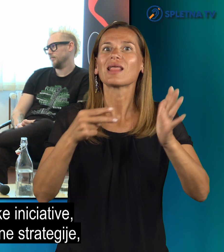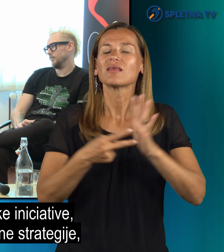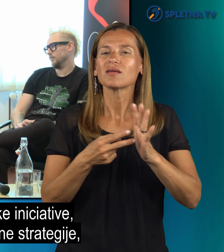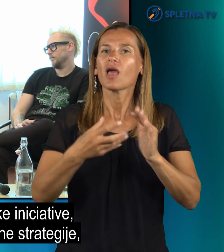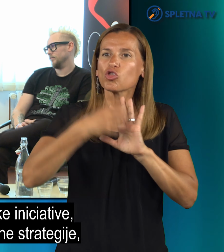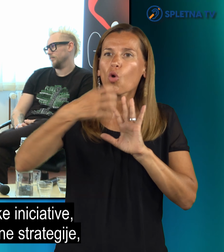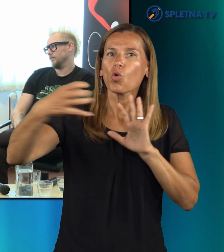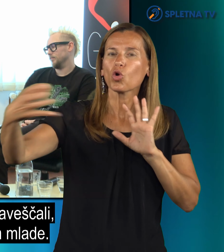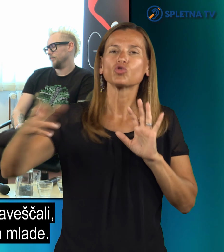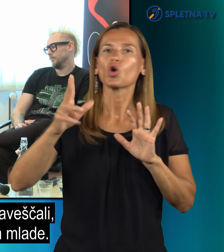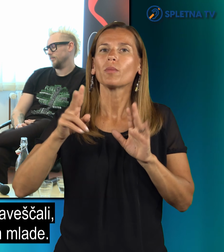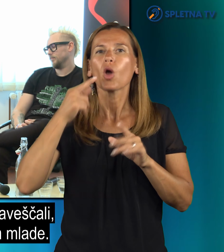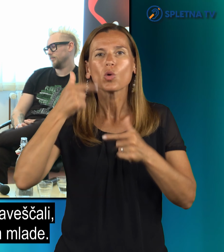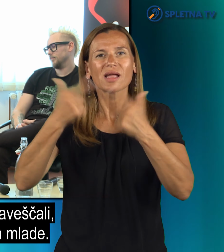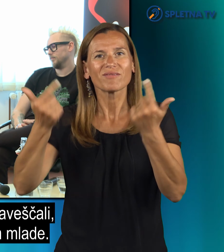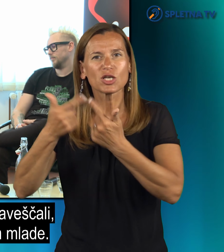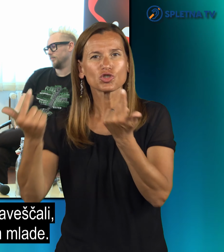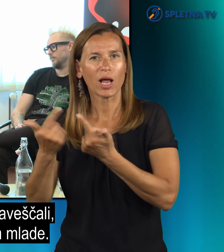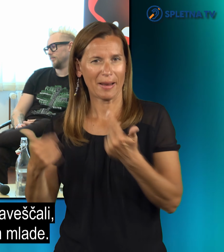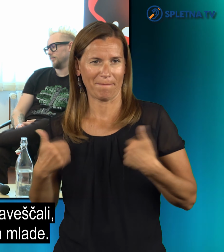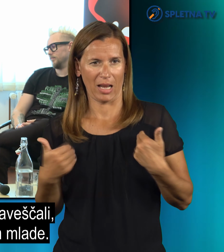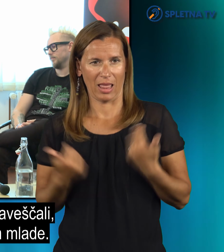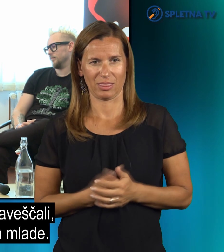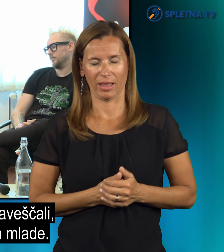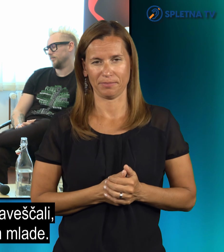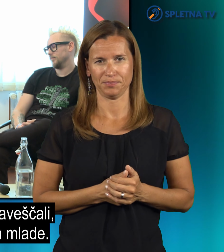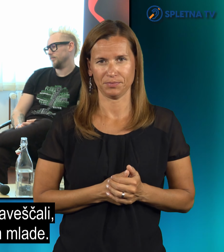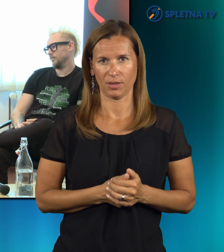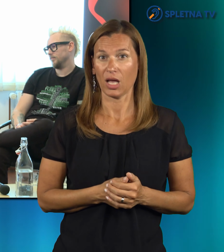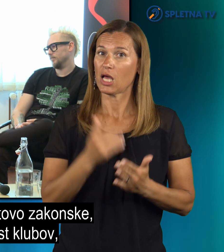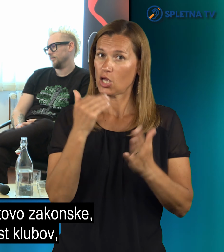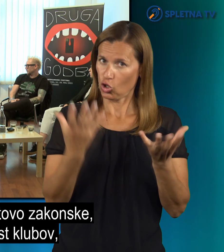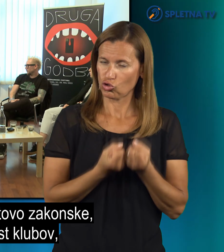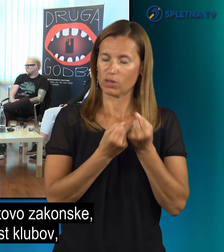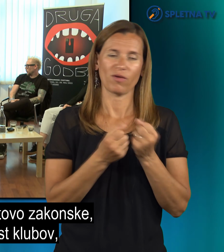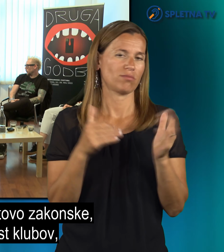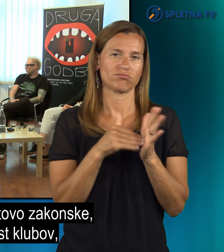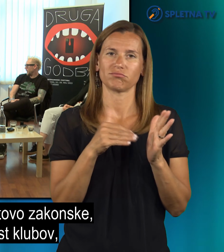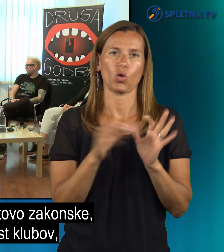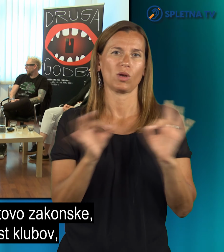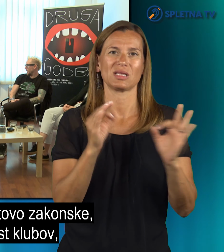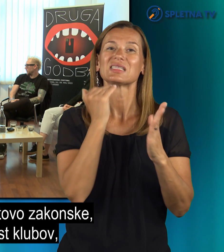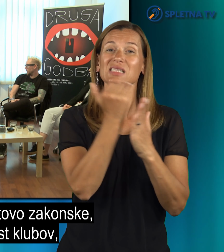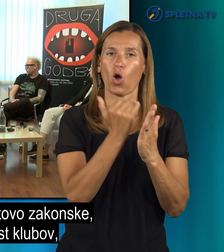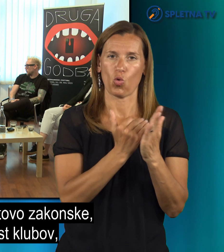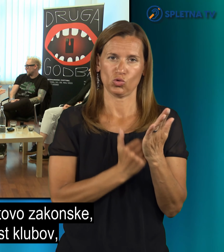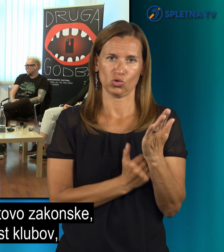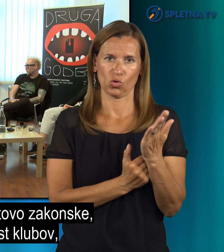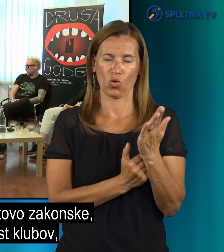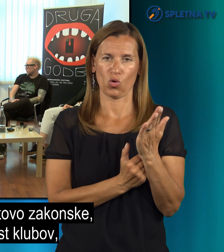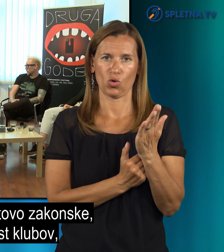neke strategije dogoročne, kako bi v bistvu ozaveščal predvsem mlade. Rešitve so definitivno zakonske,